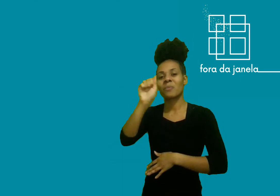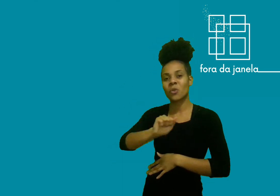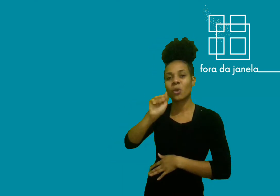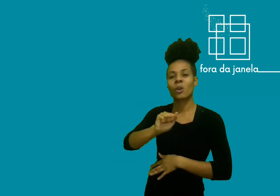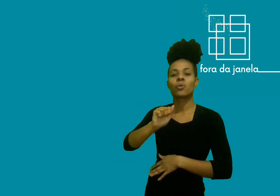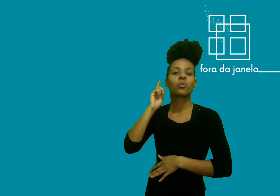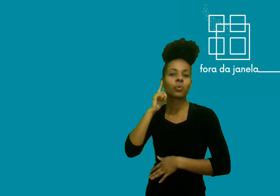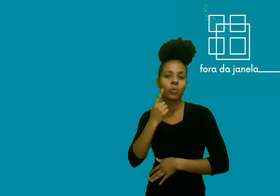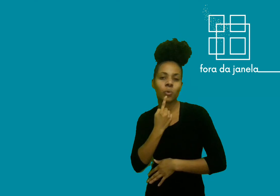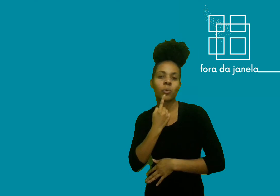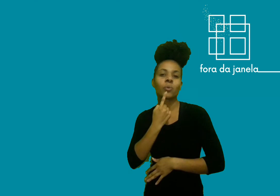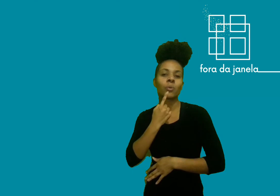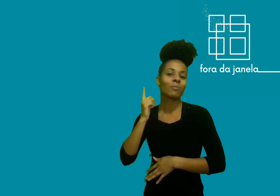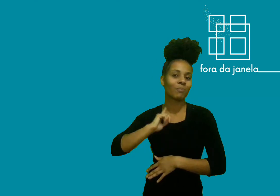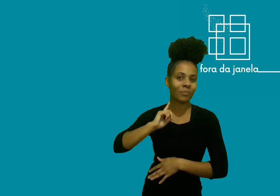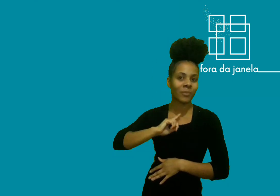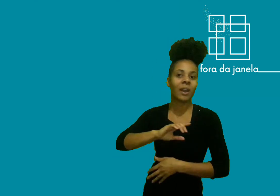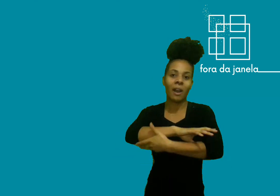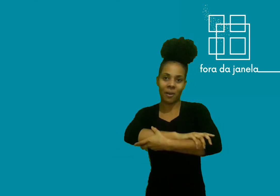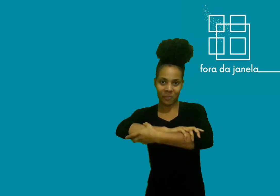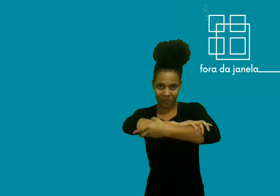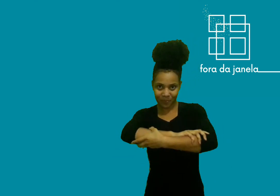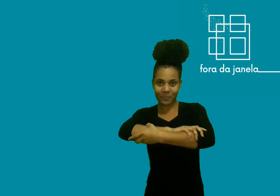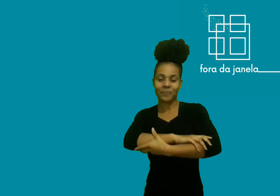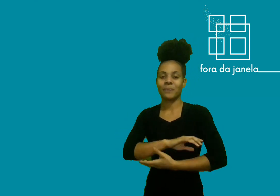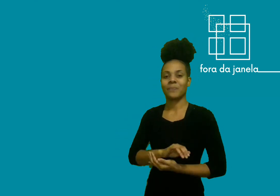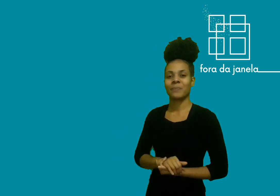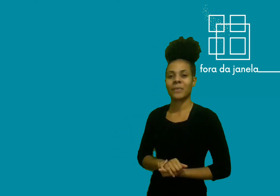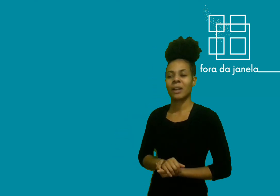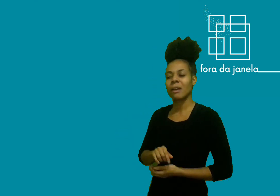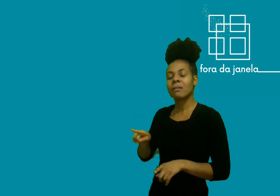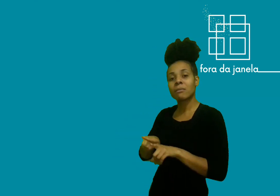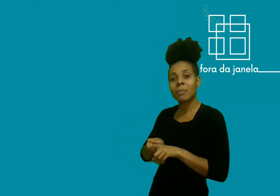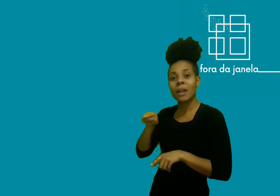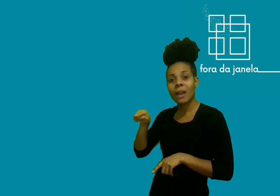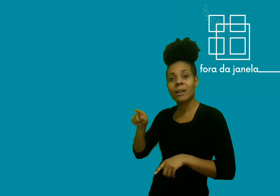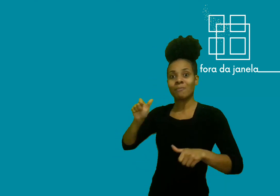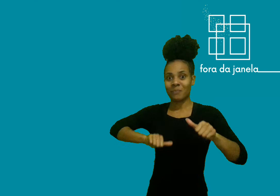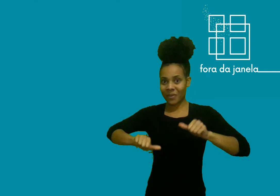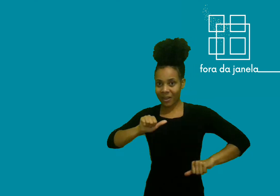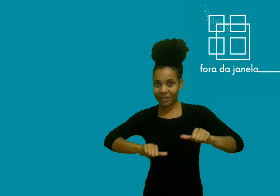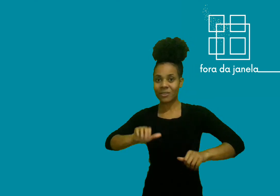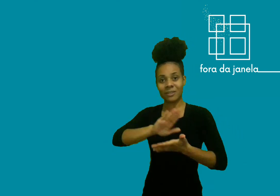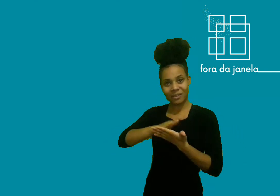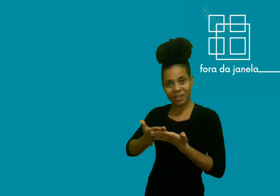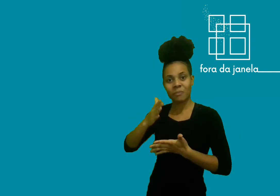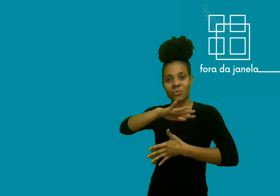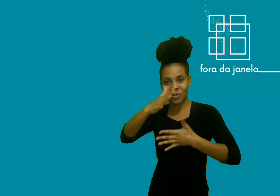e intérprete de Libras. E ela é idealizadora do evento Arte em Libras, que teve sua primeira edição em julho de 2018